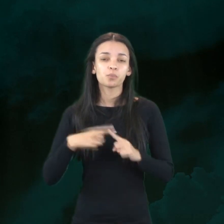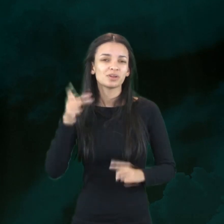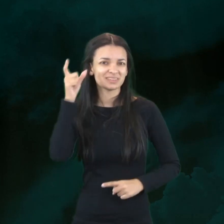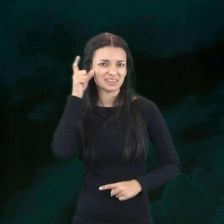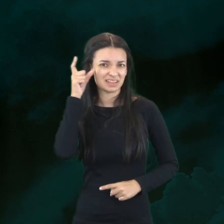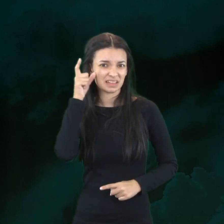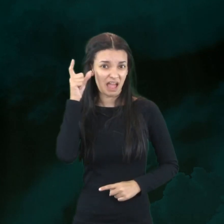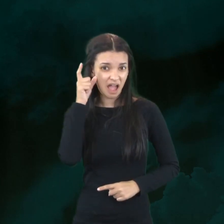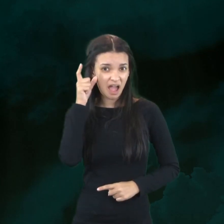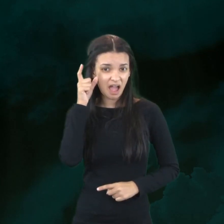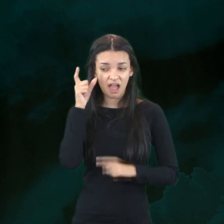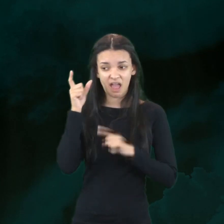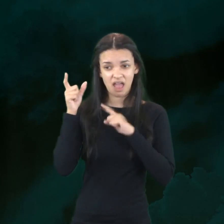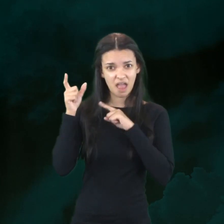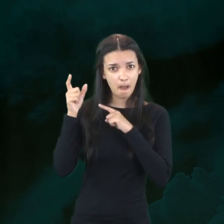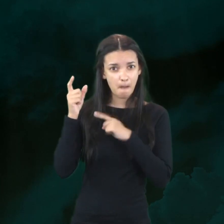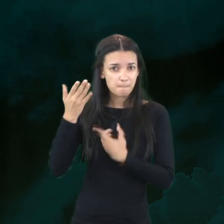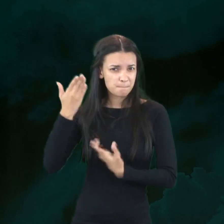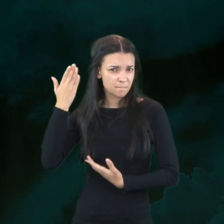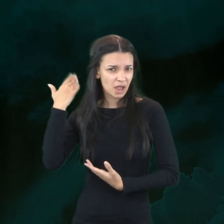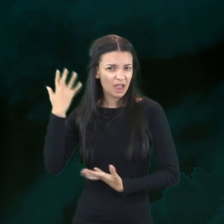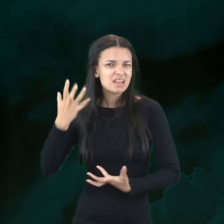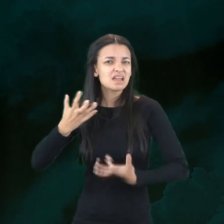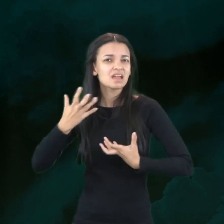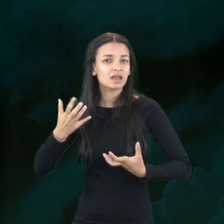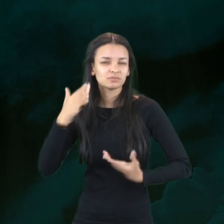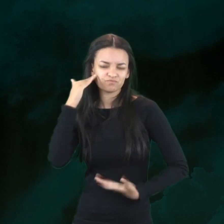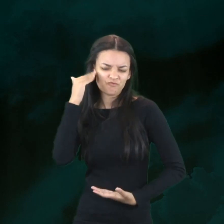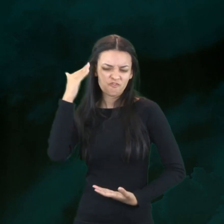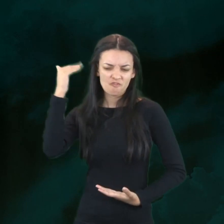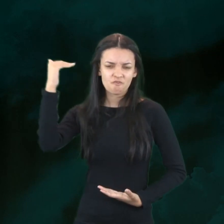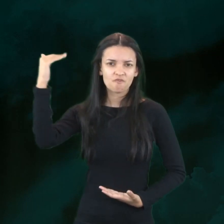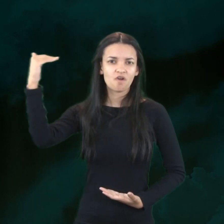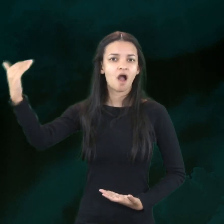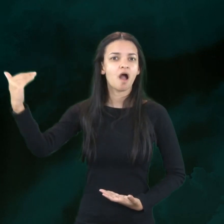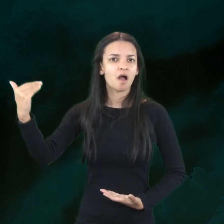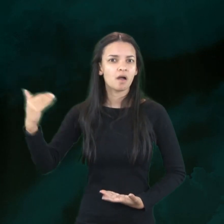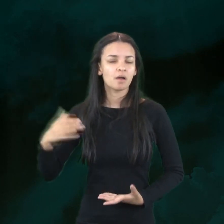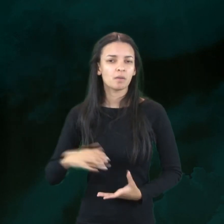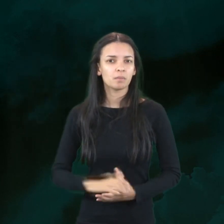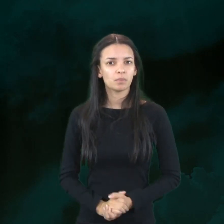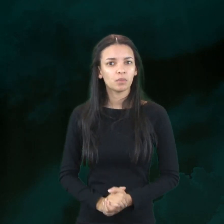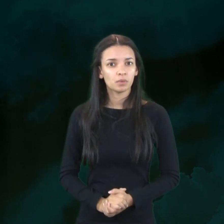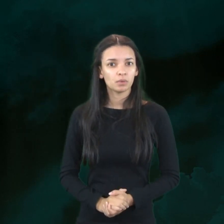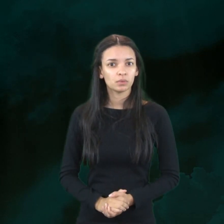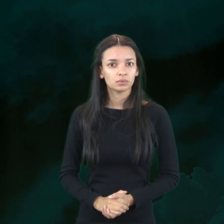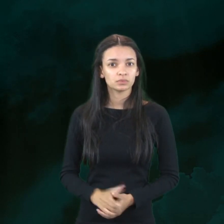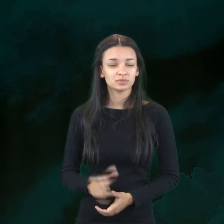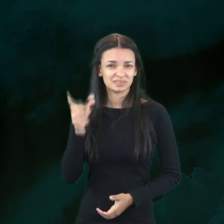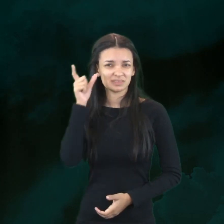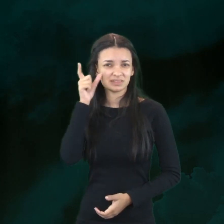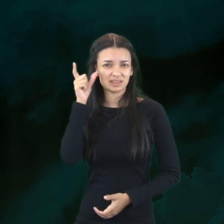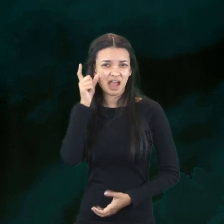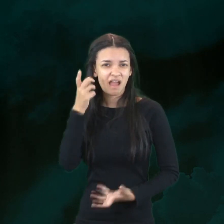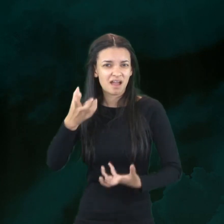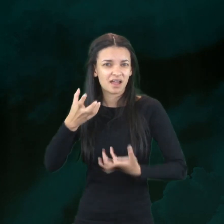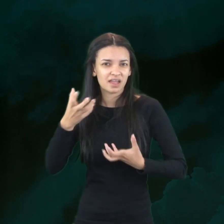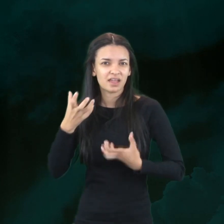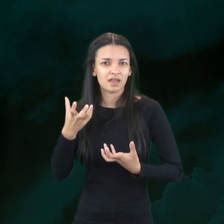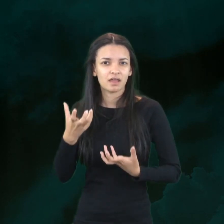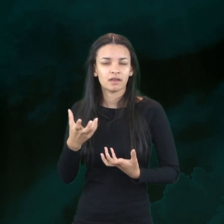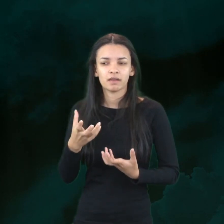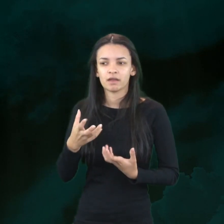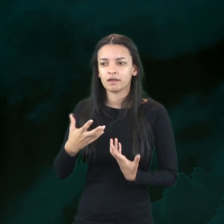fama. Satanás, ele quis o quê? Popularidade. Ele negociou para ganhar área de